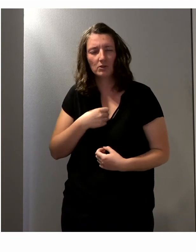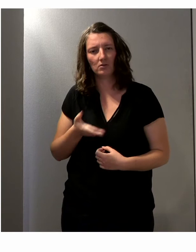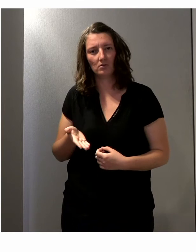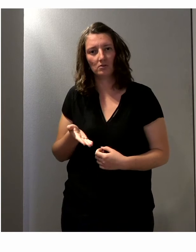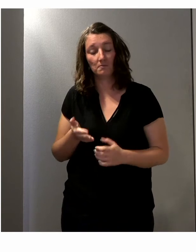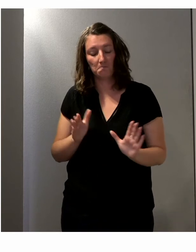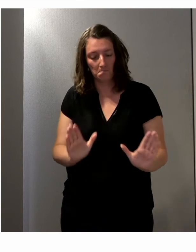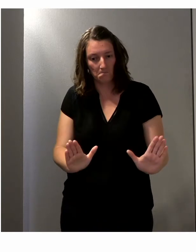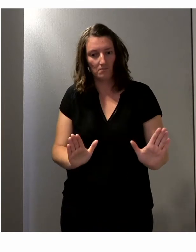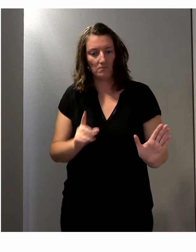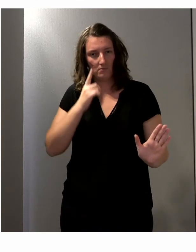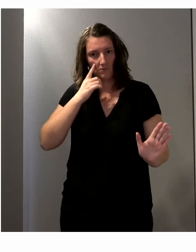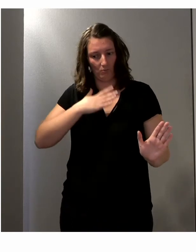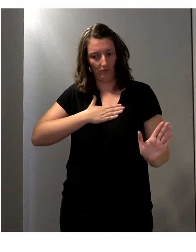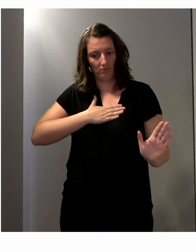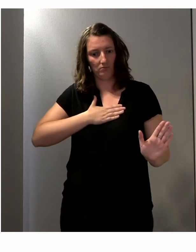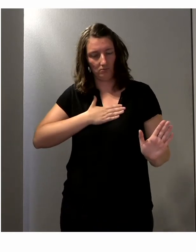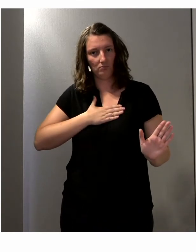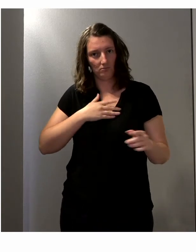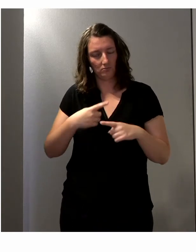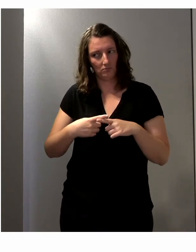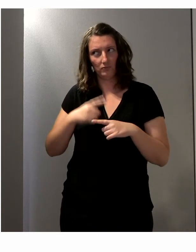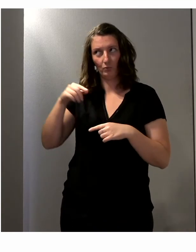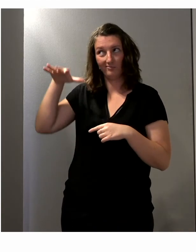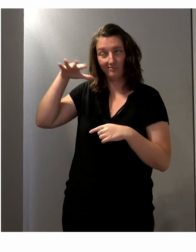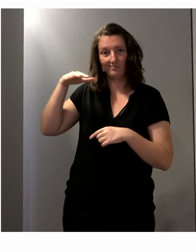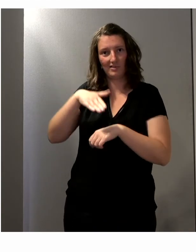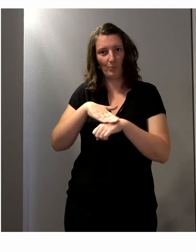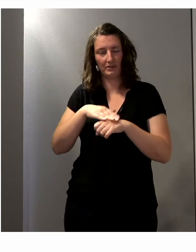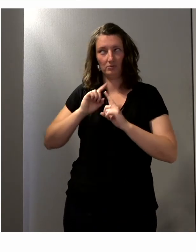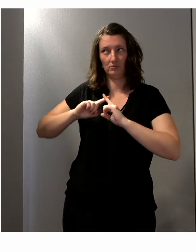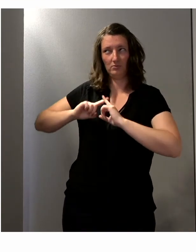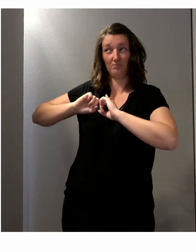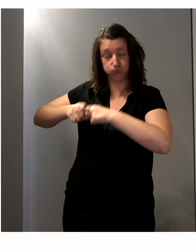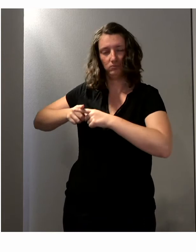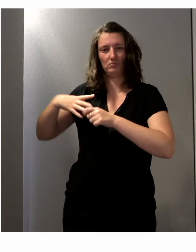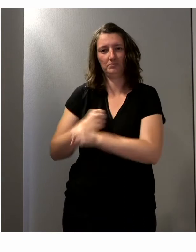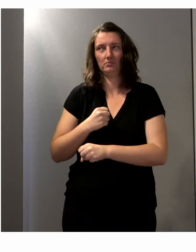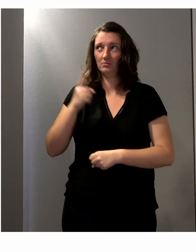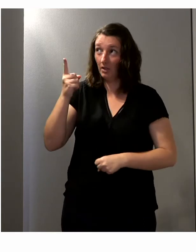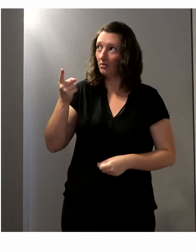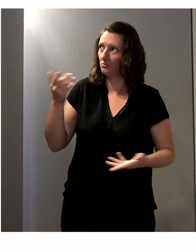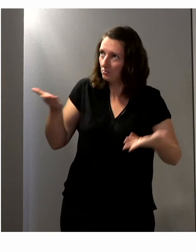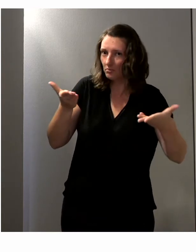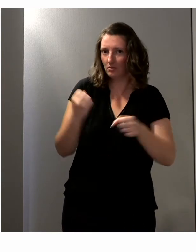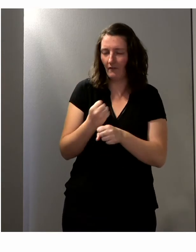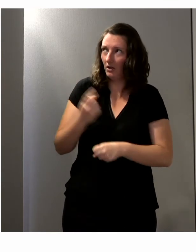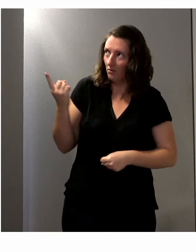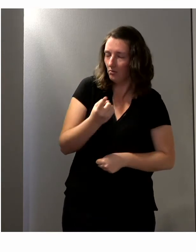qu'on arrive à convaincre les politiques qu'il faut absolument se ressaisir de cette question. Il faut